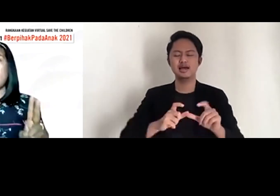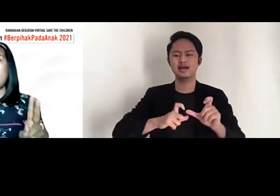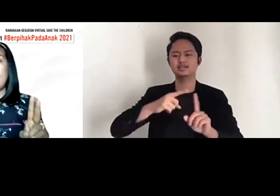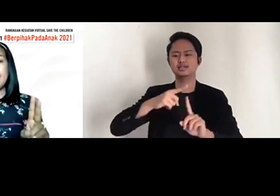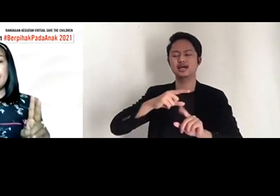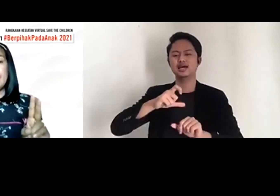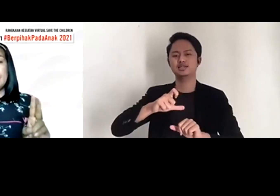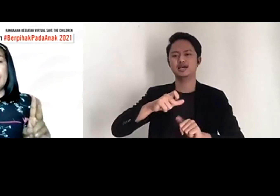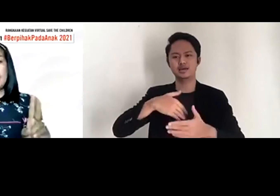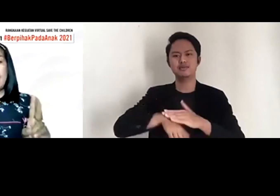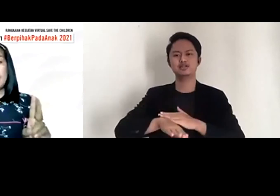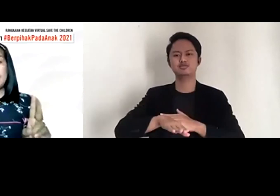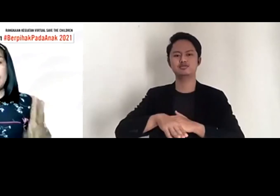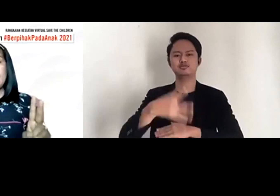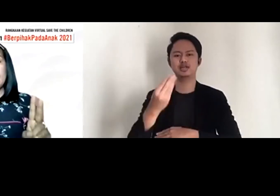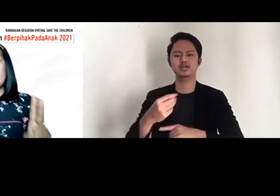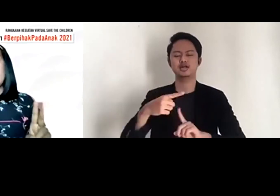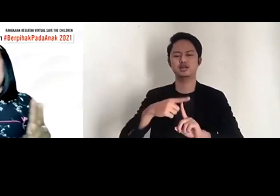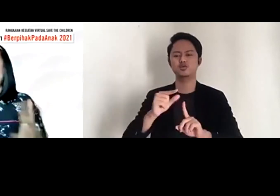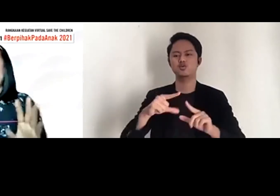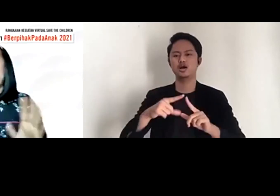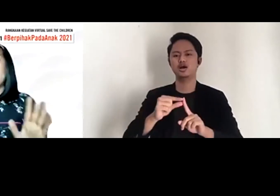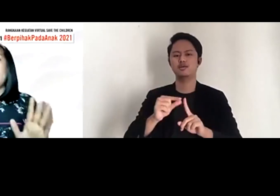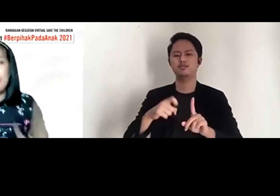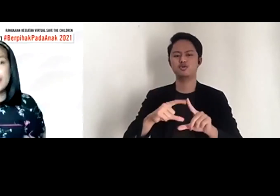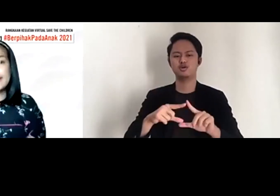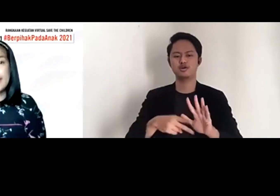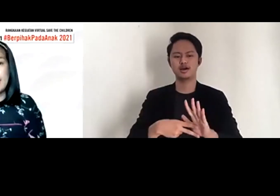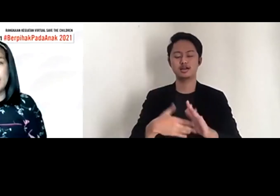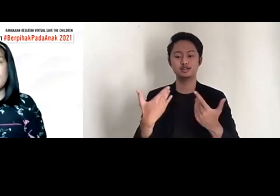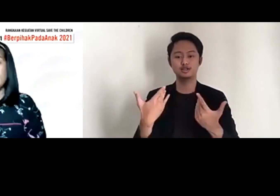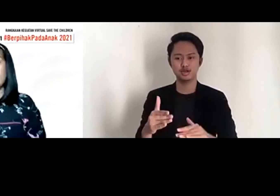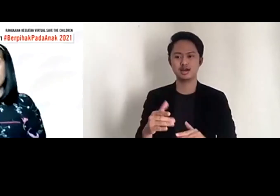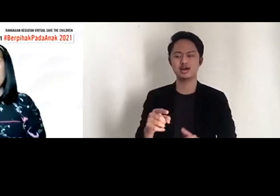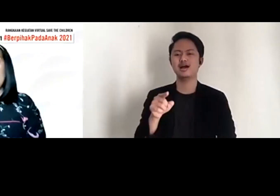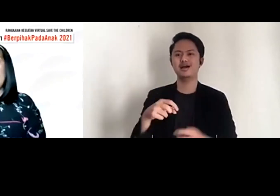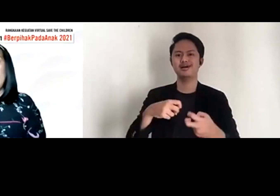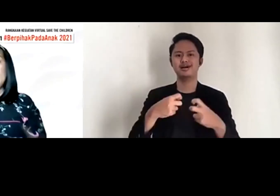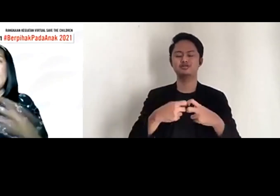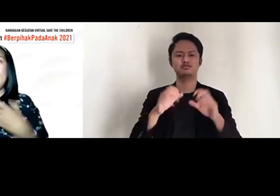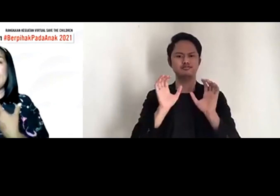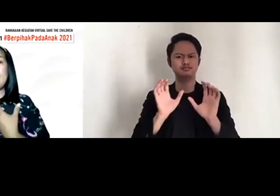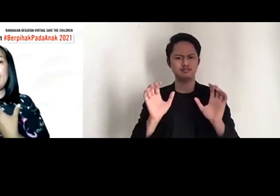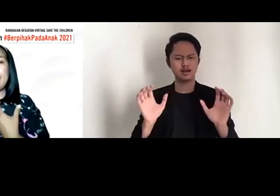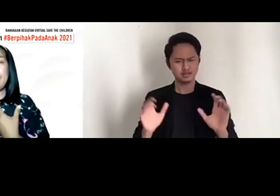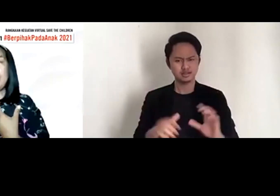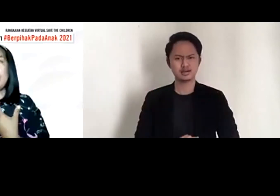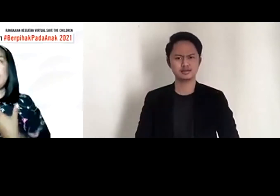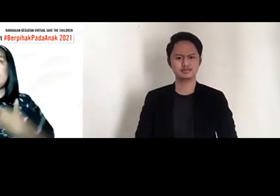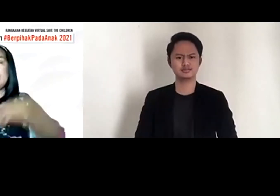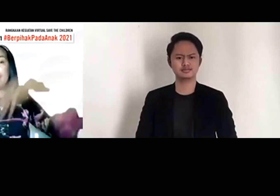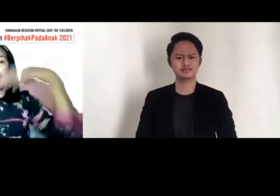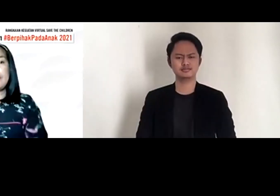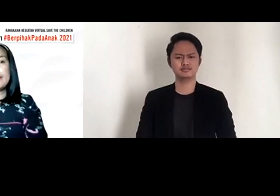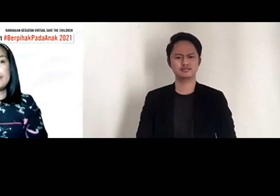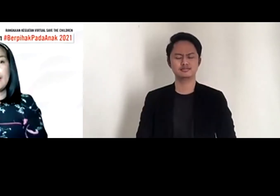Desa Tuapukan, dan waktu itu kami mendapatkan banyak sekali kasus, dan akhirnya kami karena